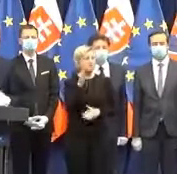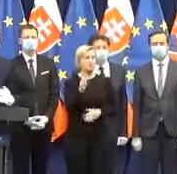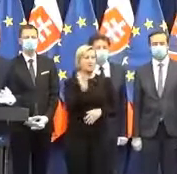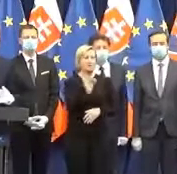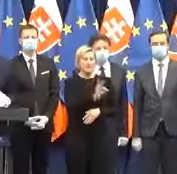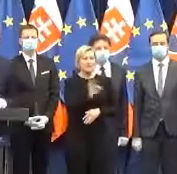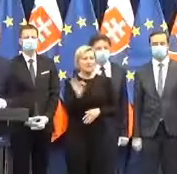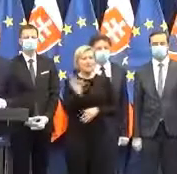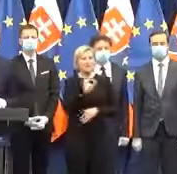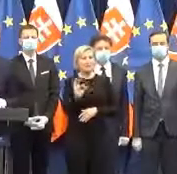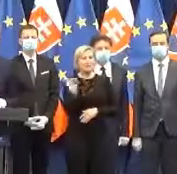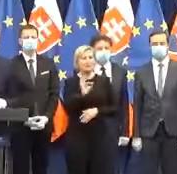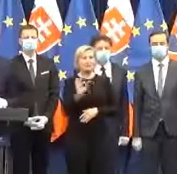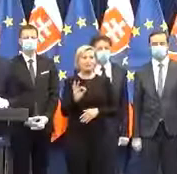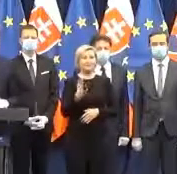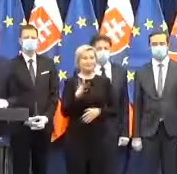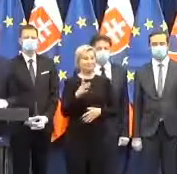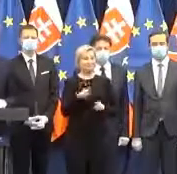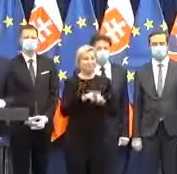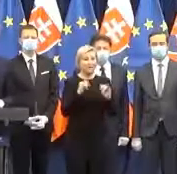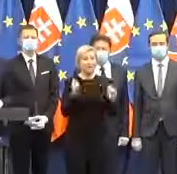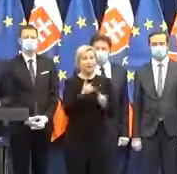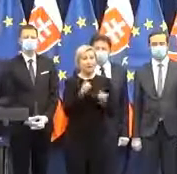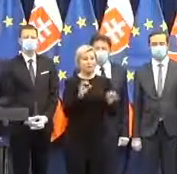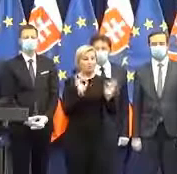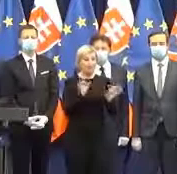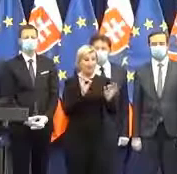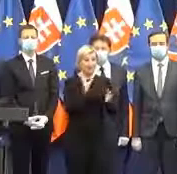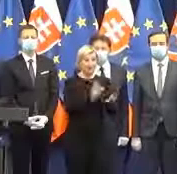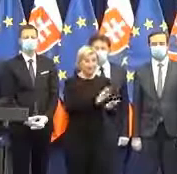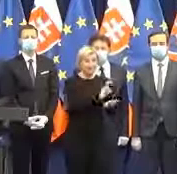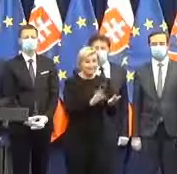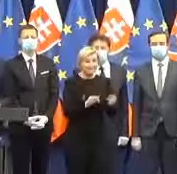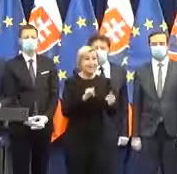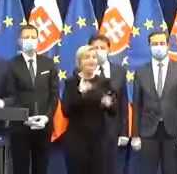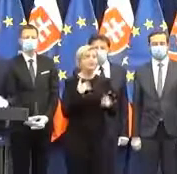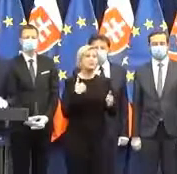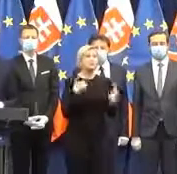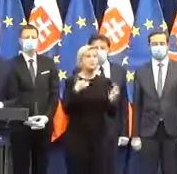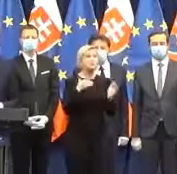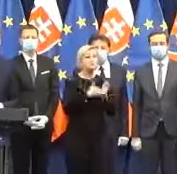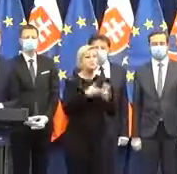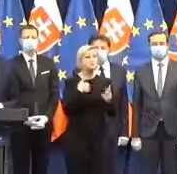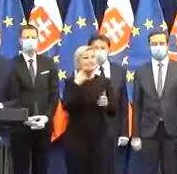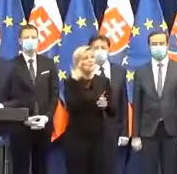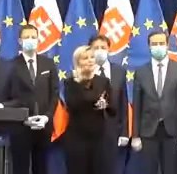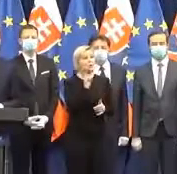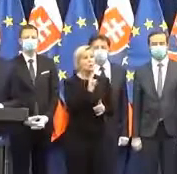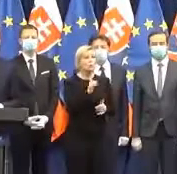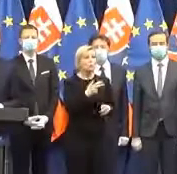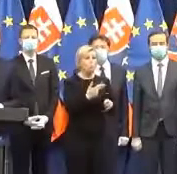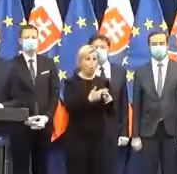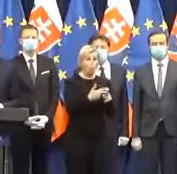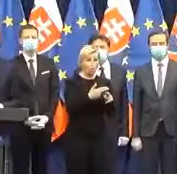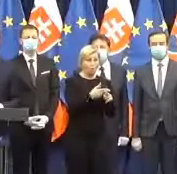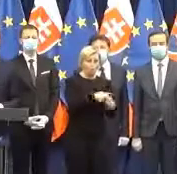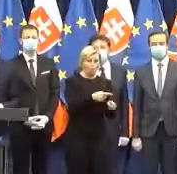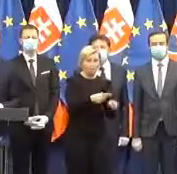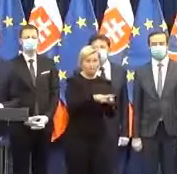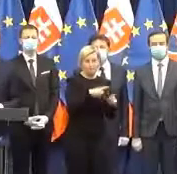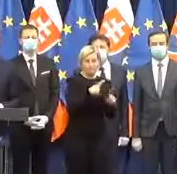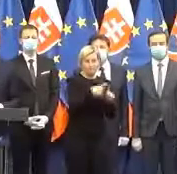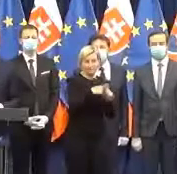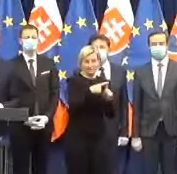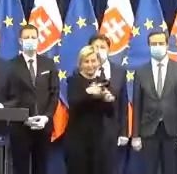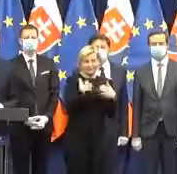testov, alebo to, čo naozaj potrebujeme na identifikáciu pozitívne testovaných, tých, ktorých dnes napríklad tých 41 bolo takto